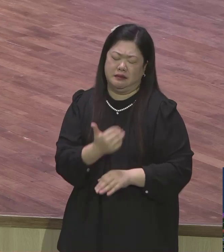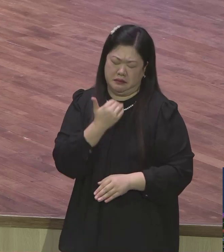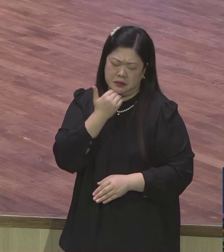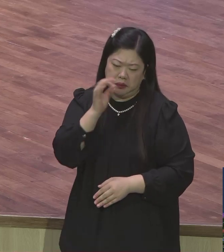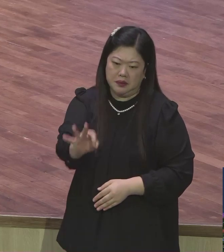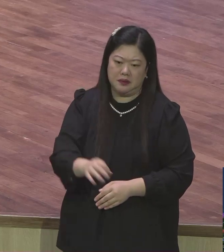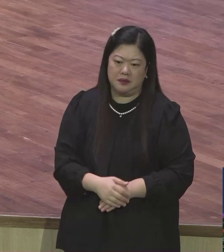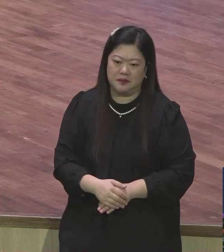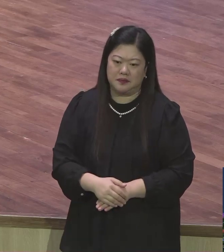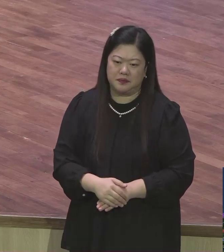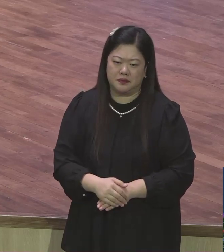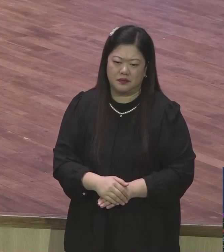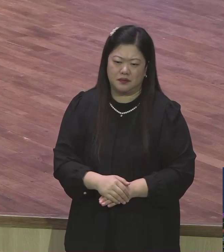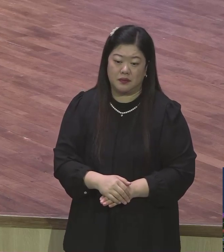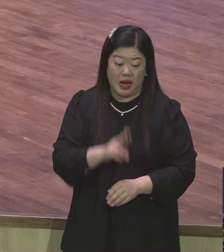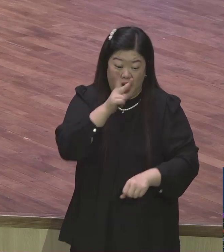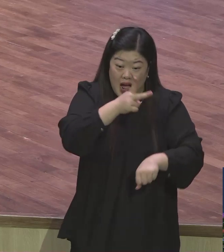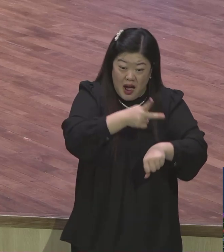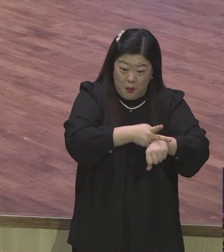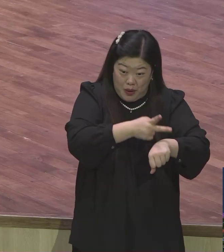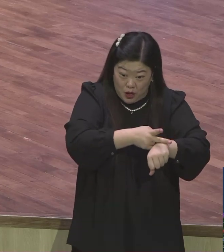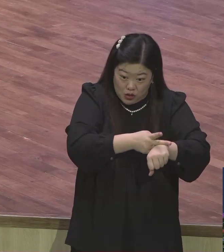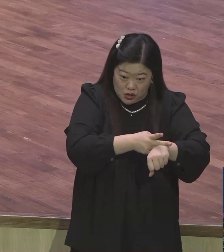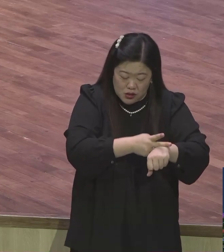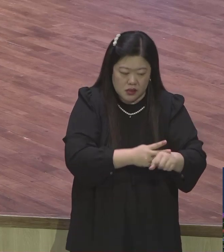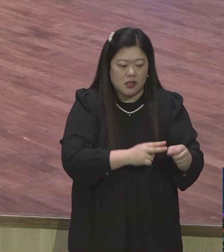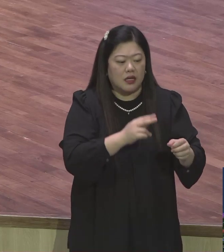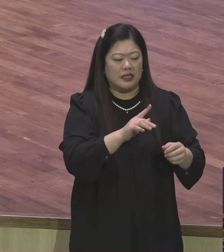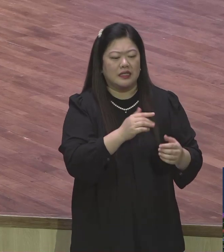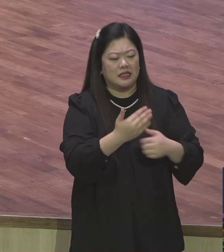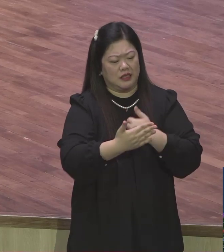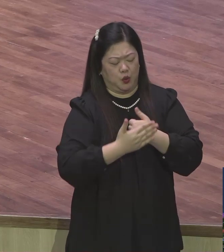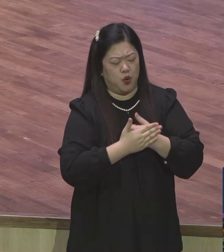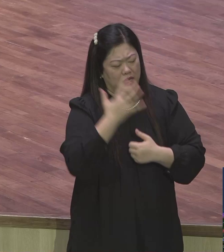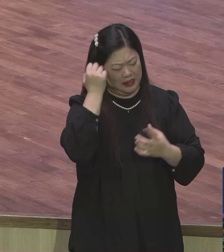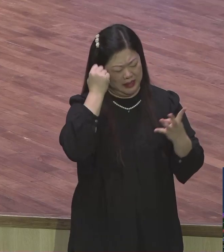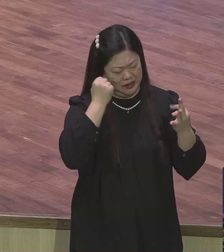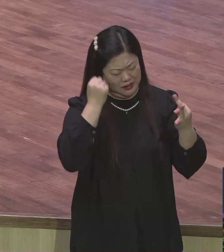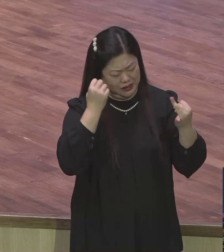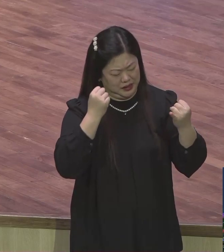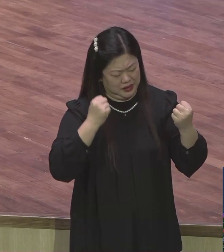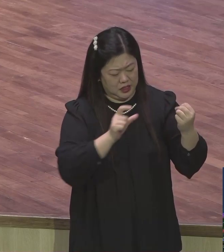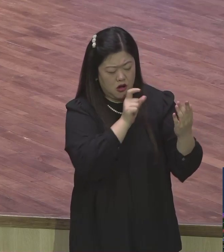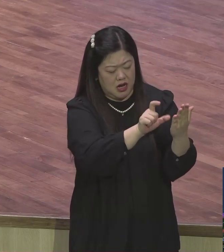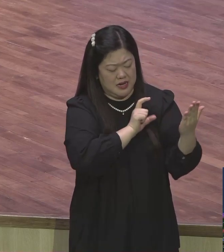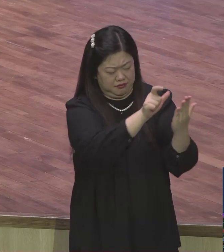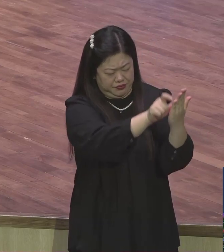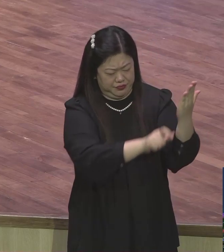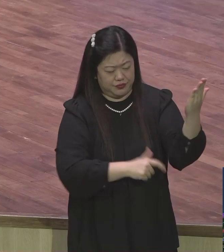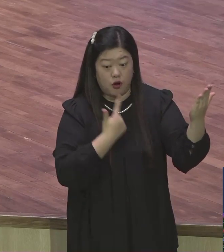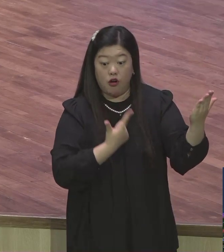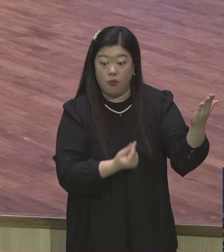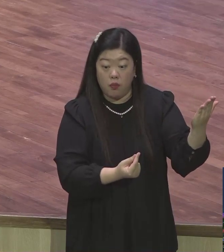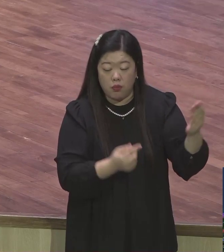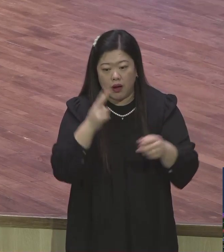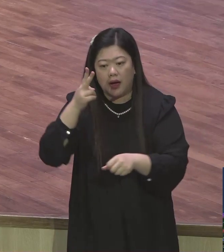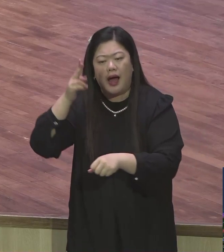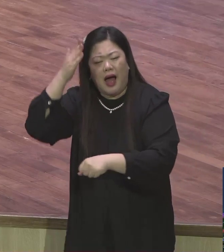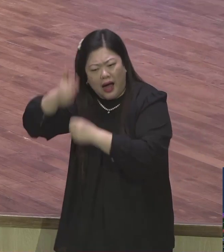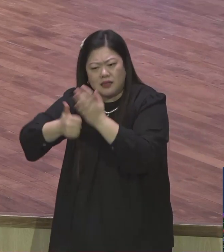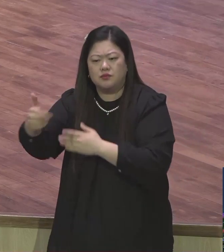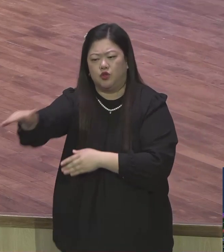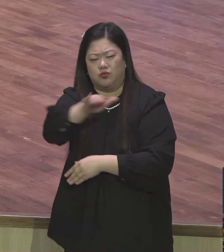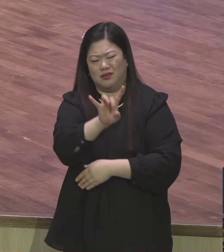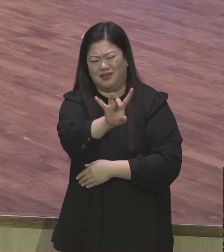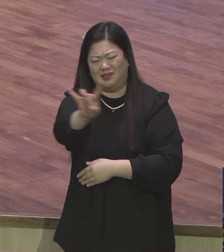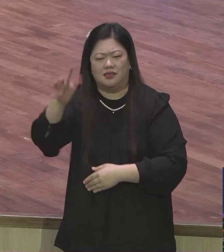계세요. 바울이 아는데 전능자 하나님 모르겠어요. 그러니까 여러분 일하면서요, 사람들이 안 알아준다고, 안 알아서